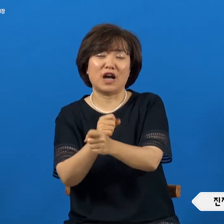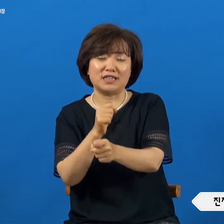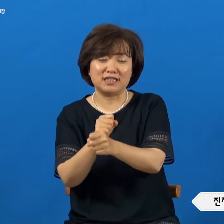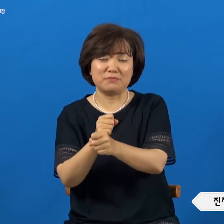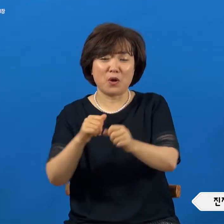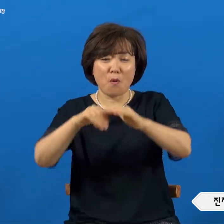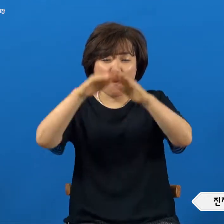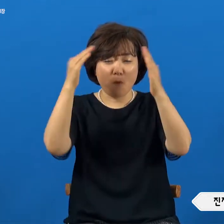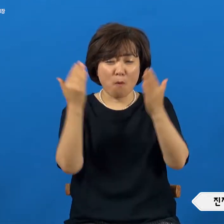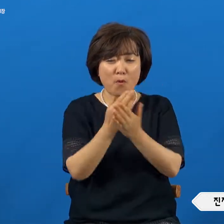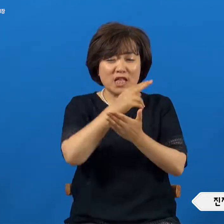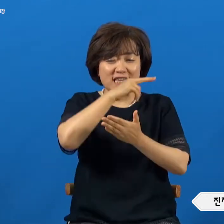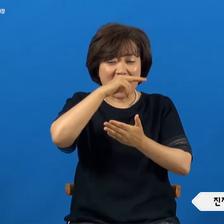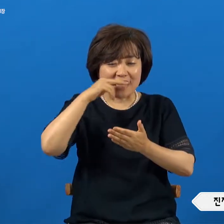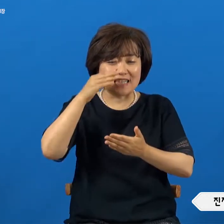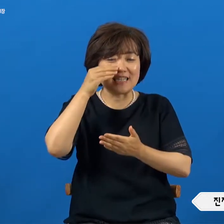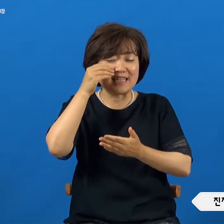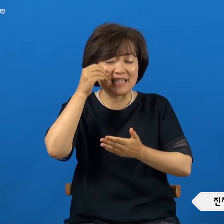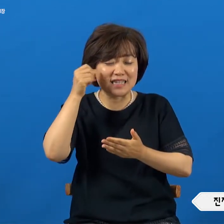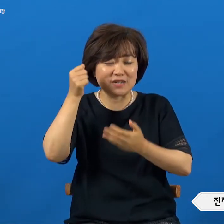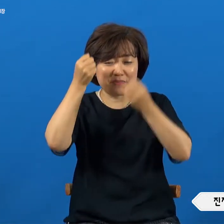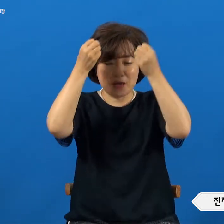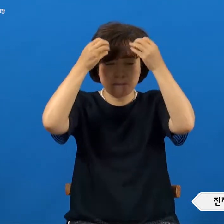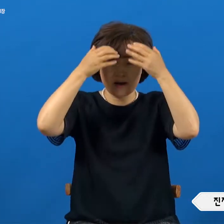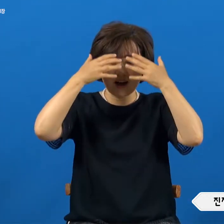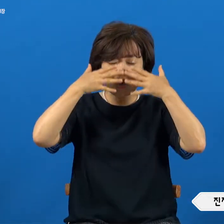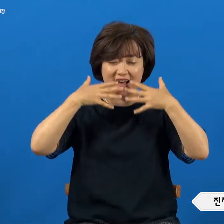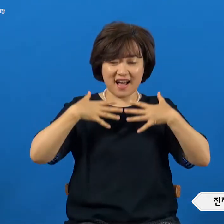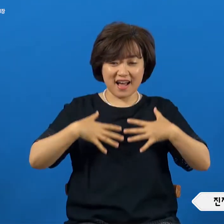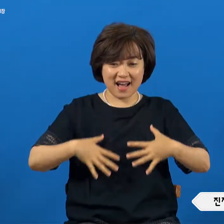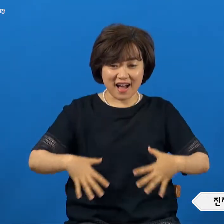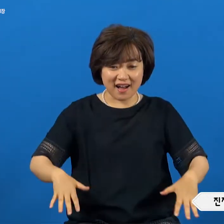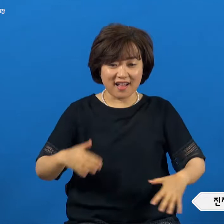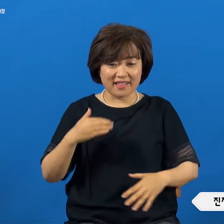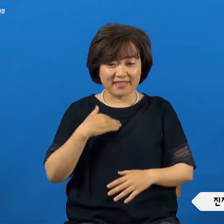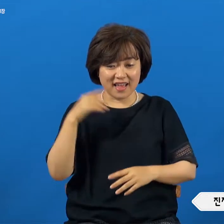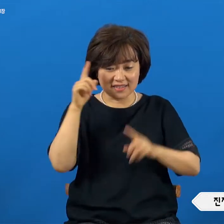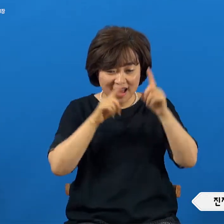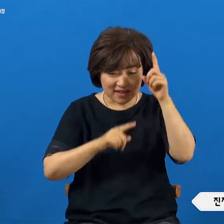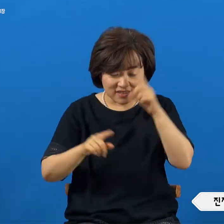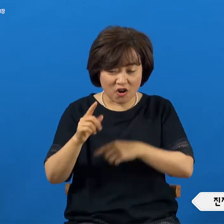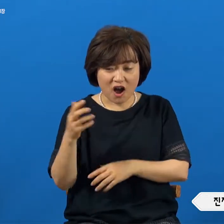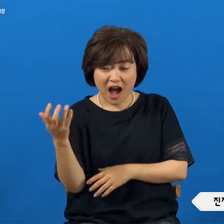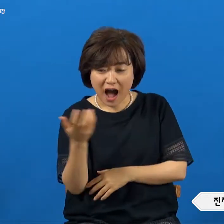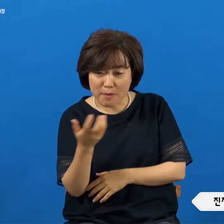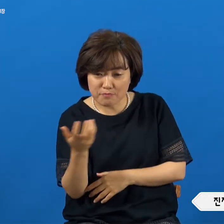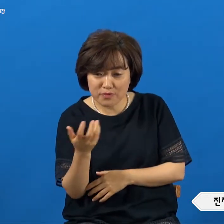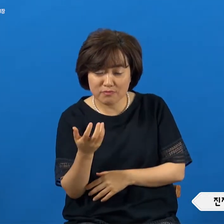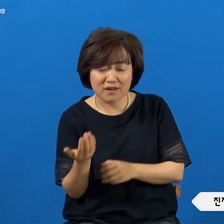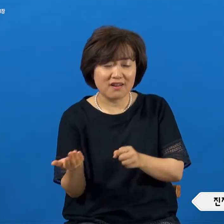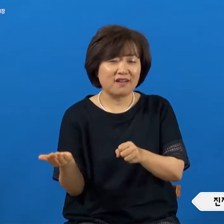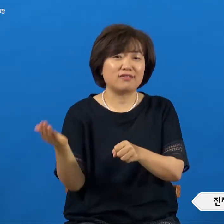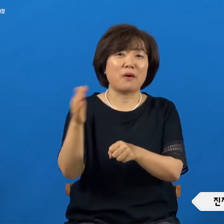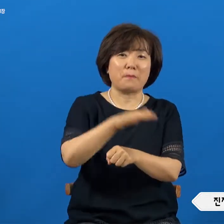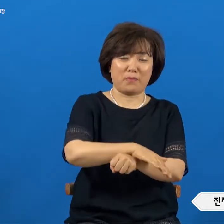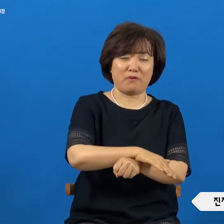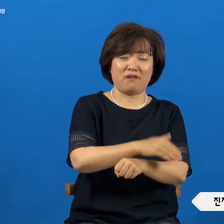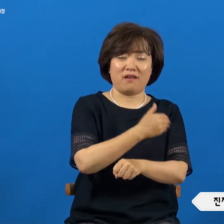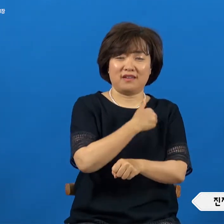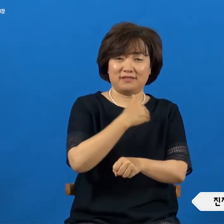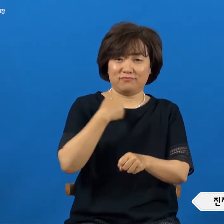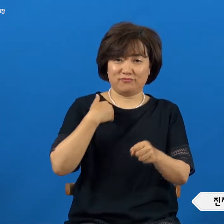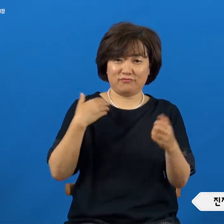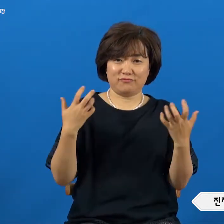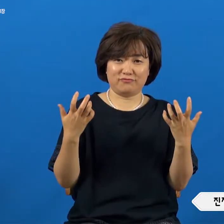우리의 연약함과 상처와 아픔을 덮습니다. 차고 넘치고 적시는 충분한